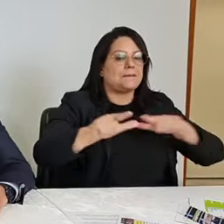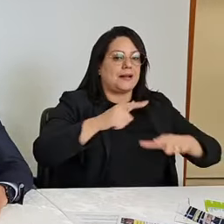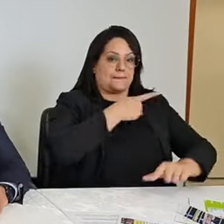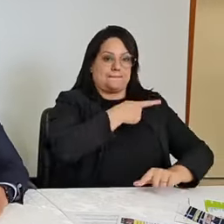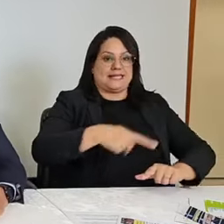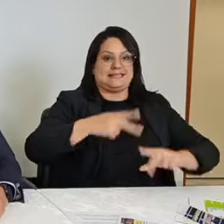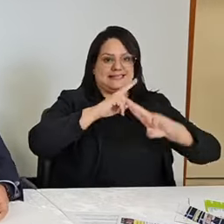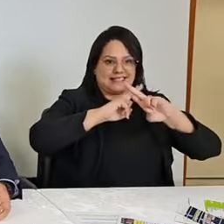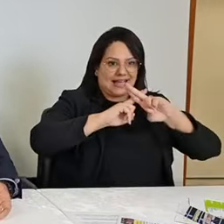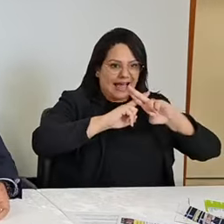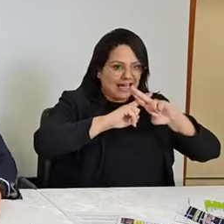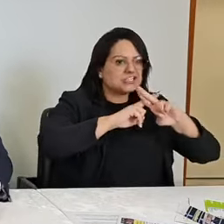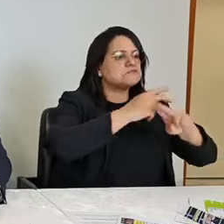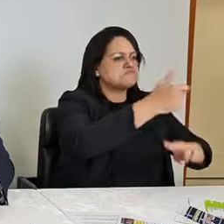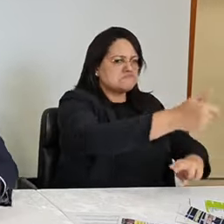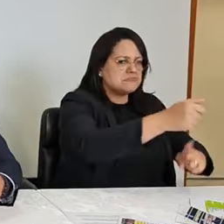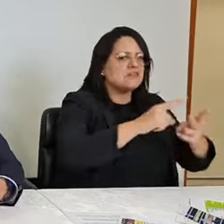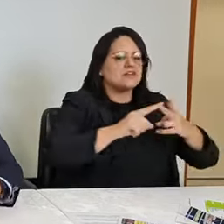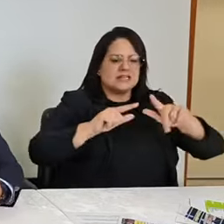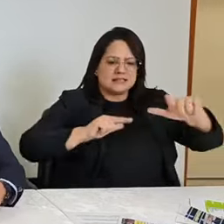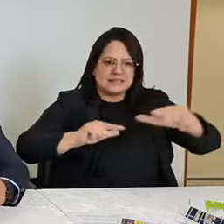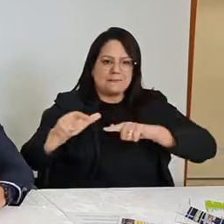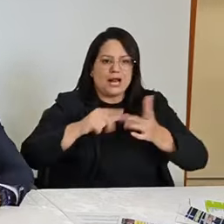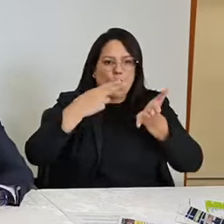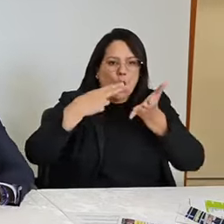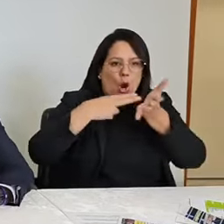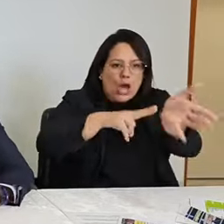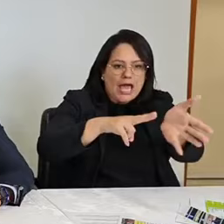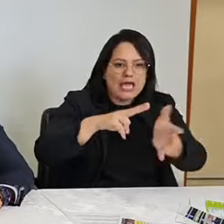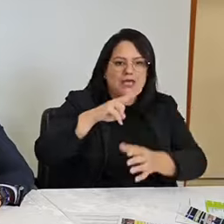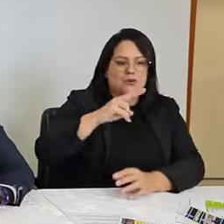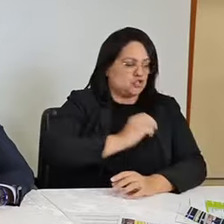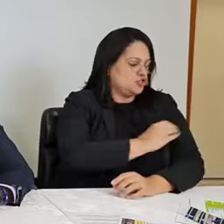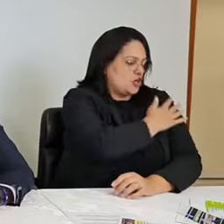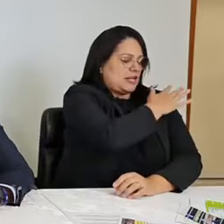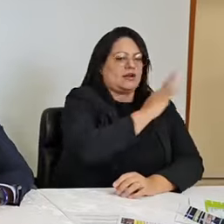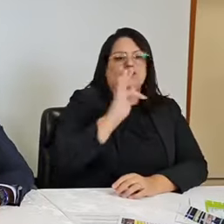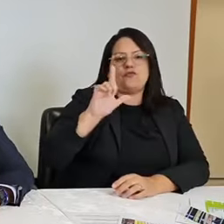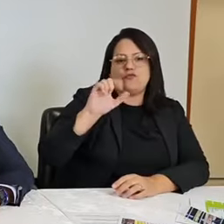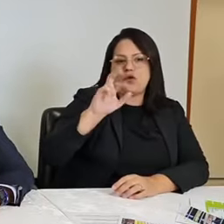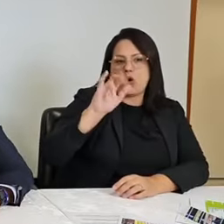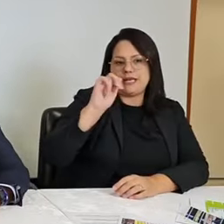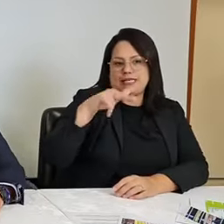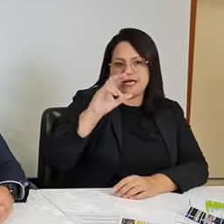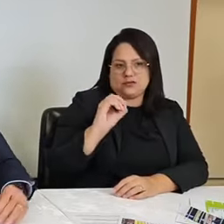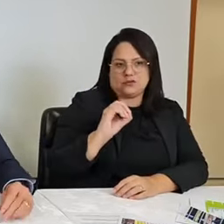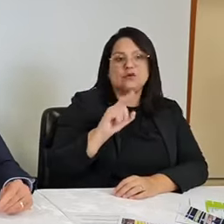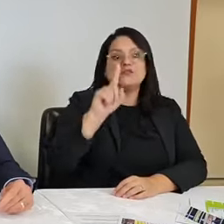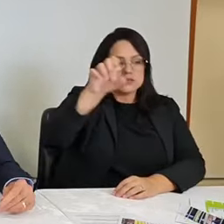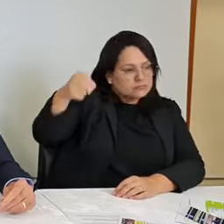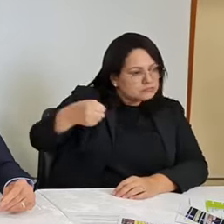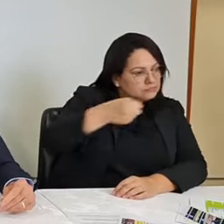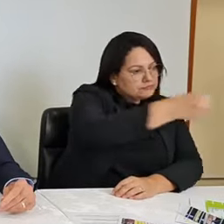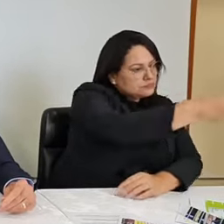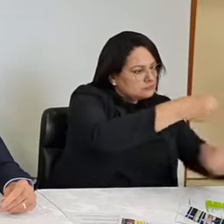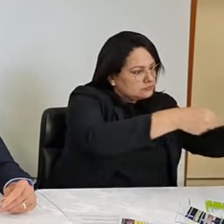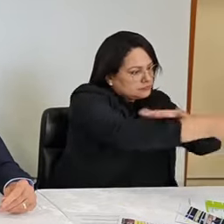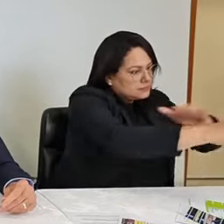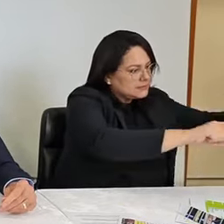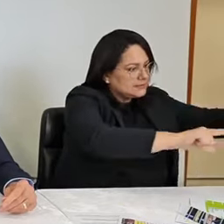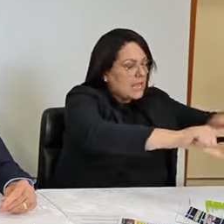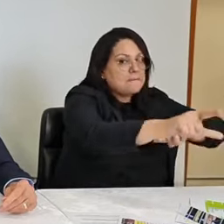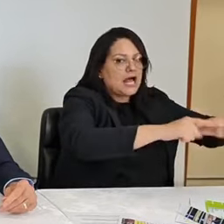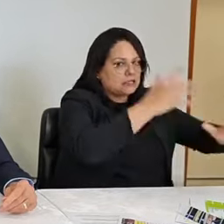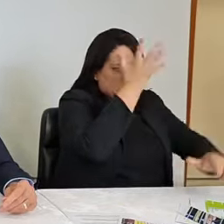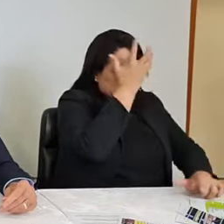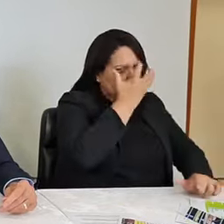Caixa. O senhor vê o trabalho do general Floriano dos Correios. Não é coincidência. O senhor bota uma pessoa séria, tecnicamente capacitada, e